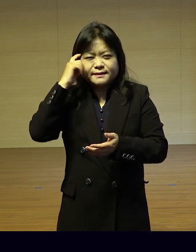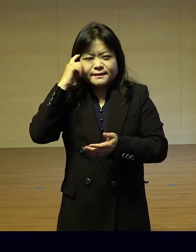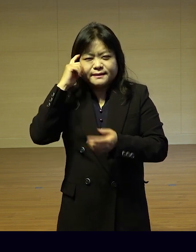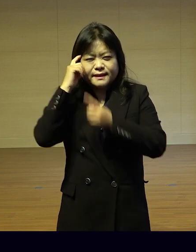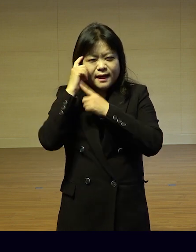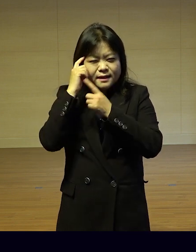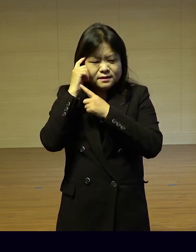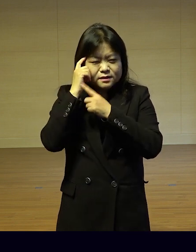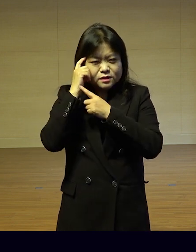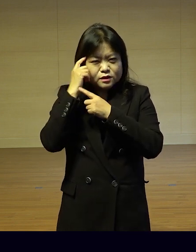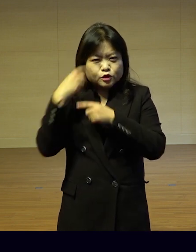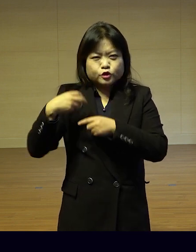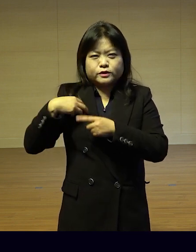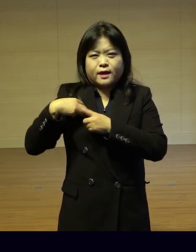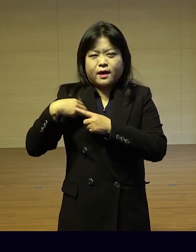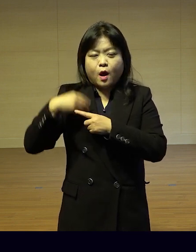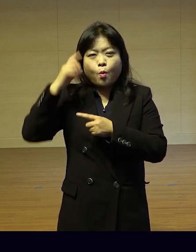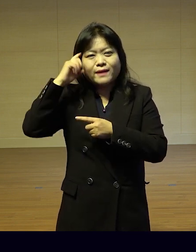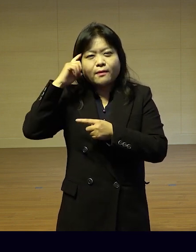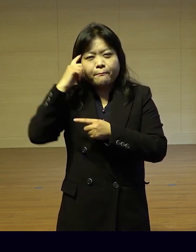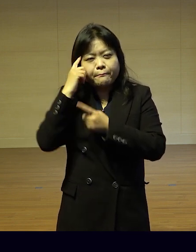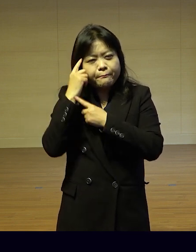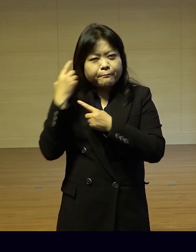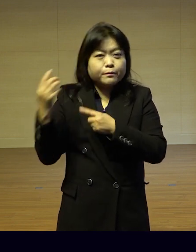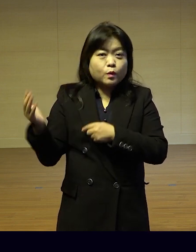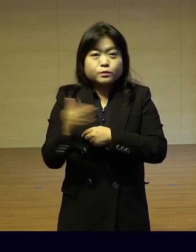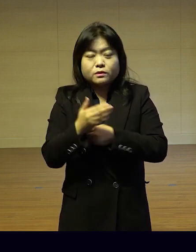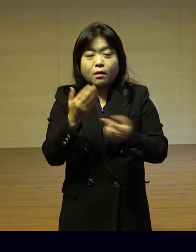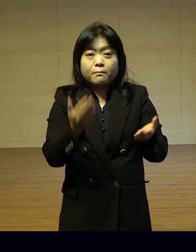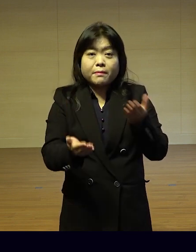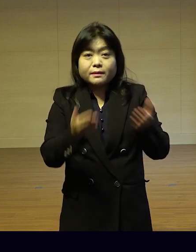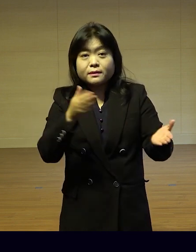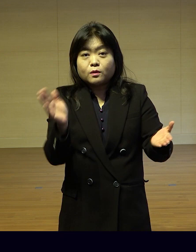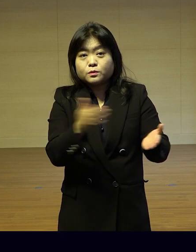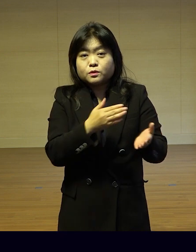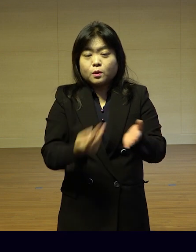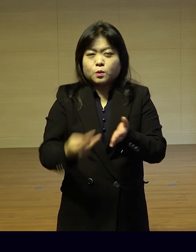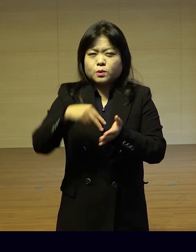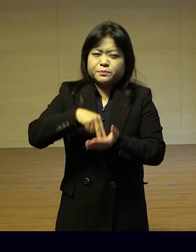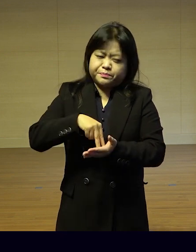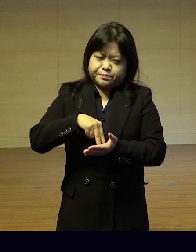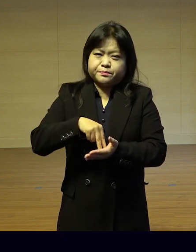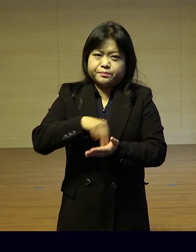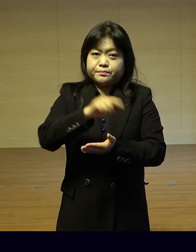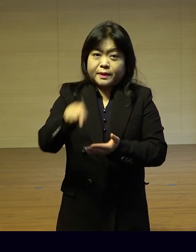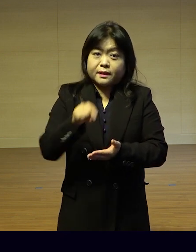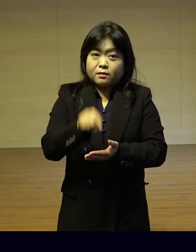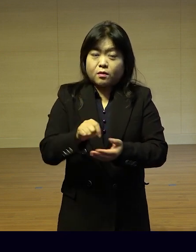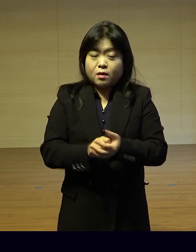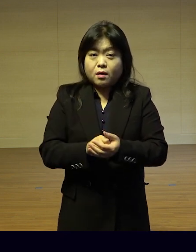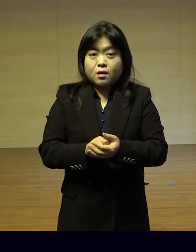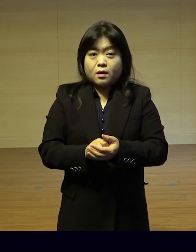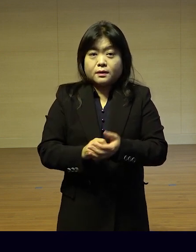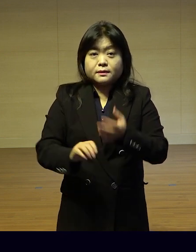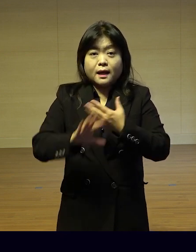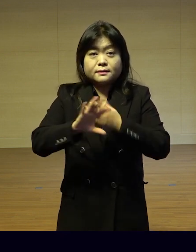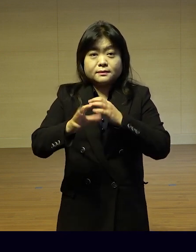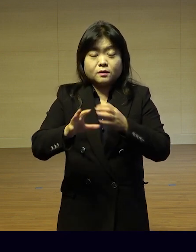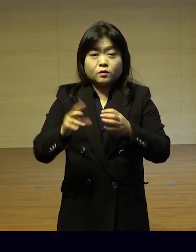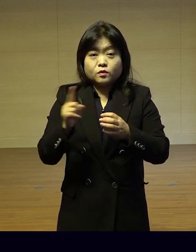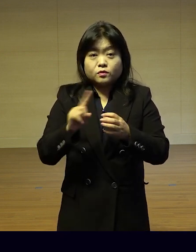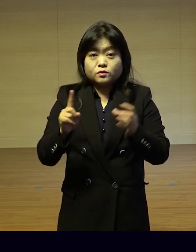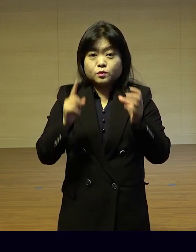주체, 관념으로부터 판단으로부터 독립해서 어떤 존재자가 존재한다는, 외계의 존재자가 존재한다는